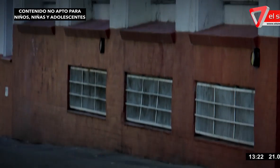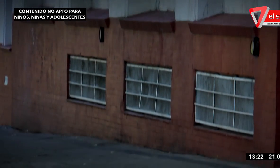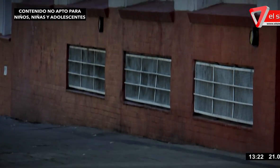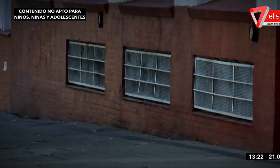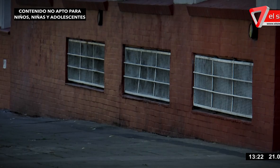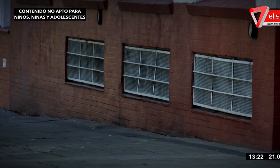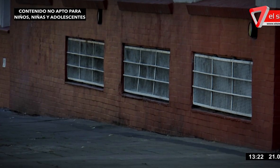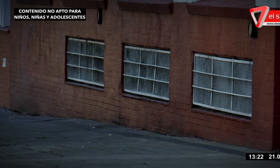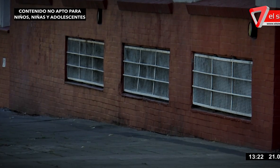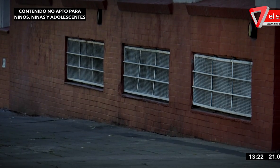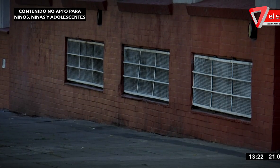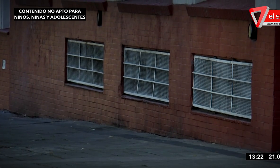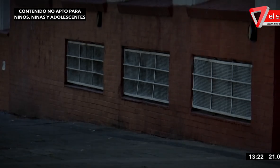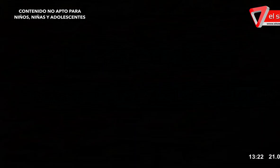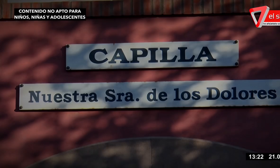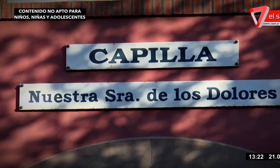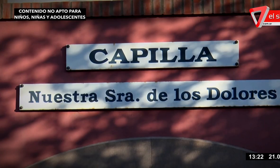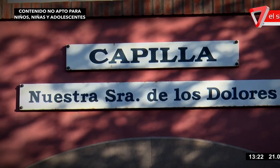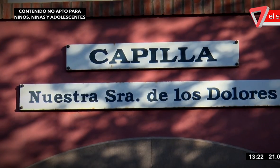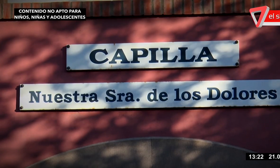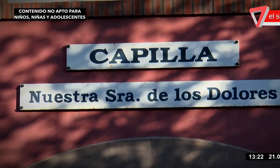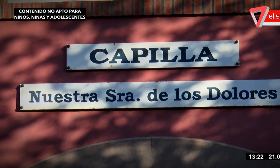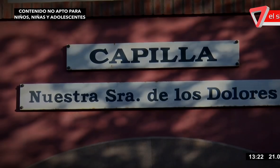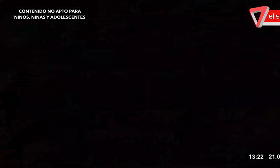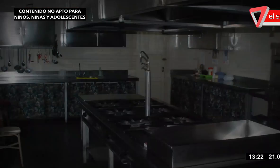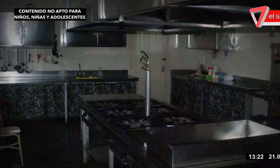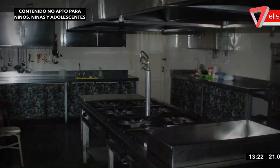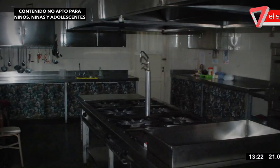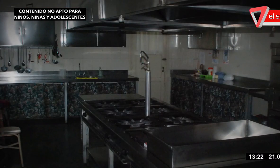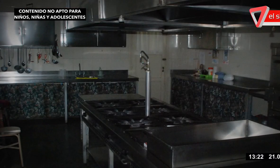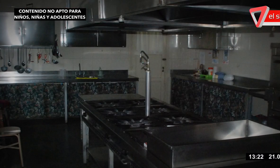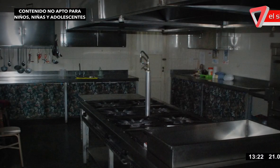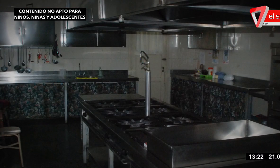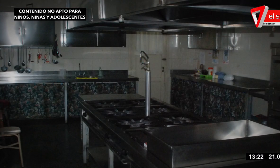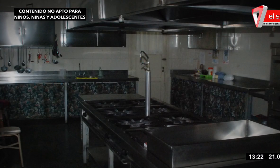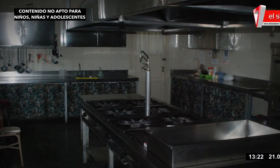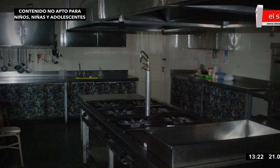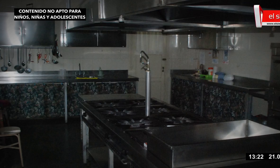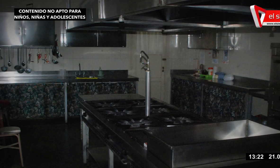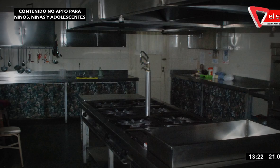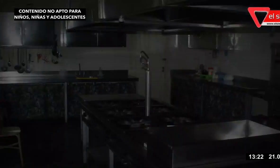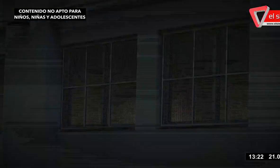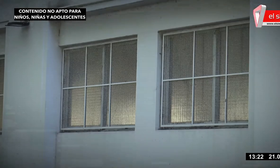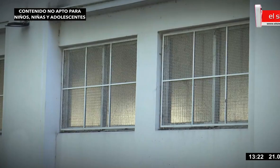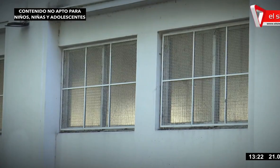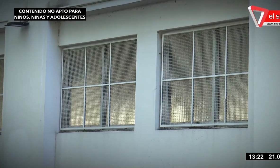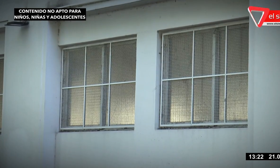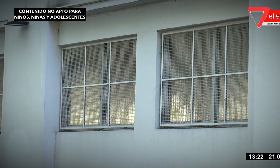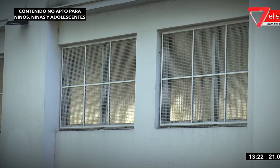hambre durante días. Padecían del frío y el calor. Les daban de comer comida en mal estado. Los obligaban a mantener